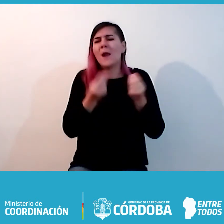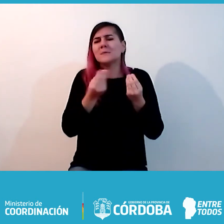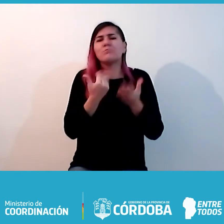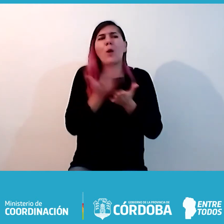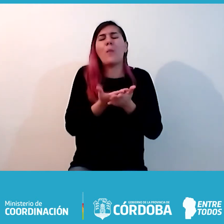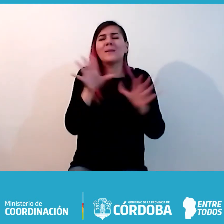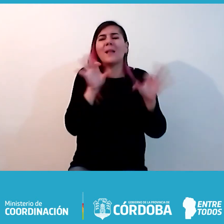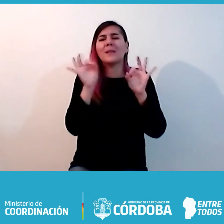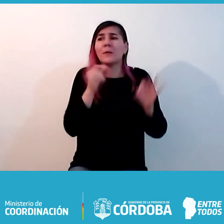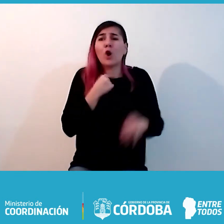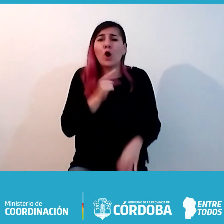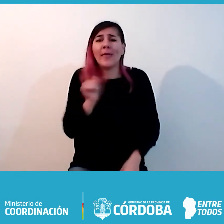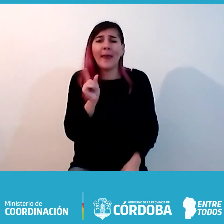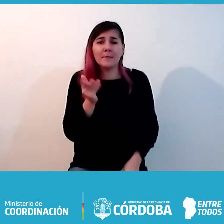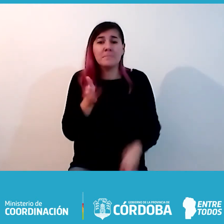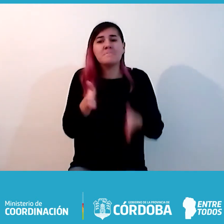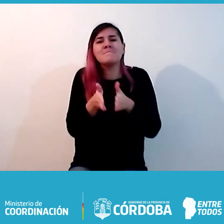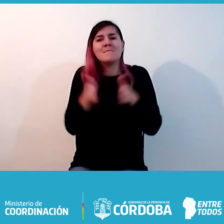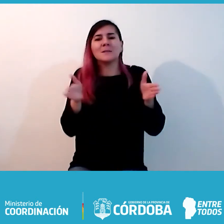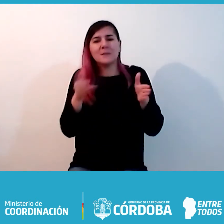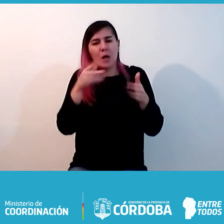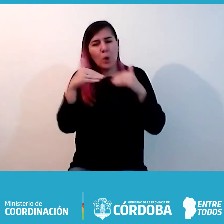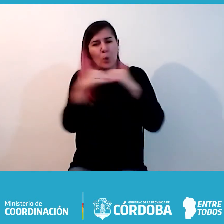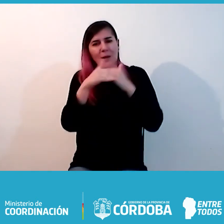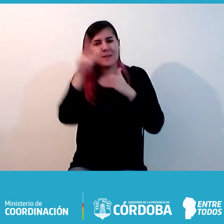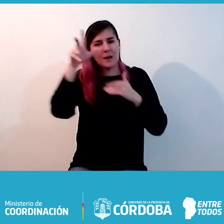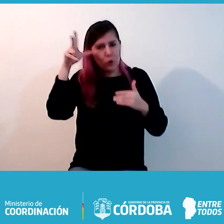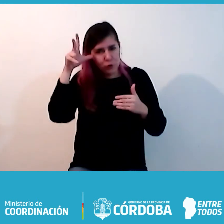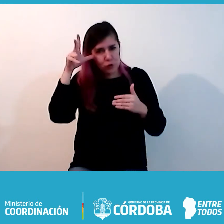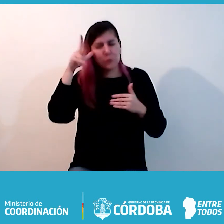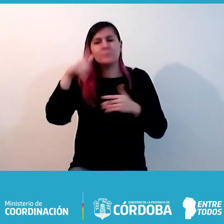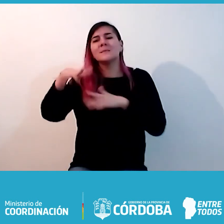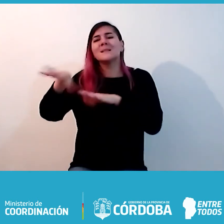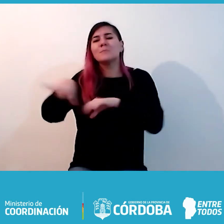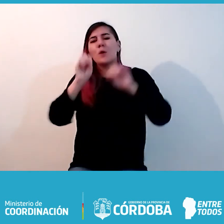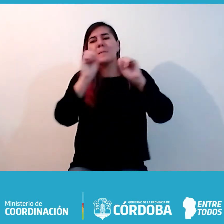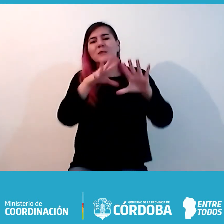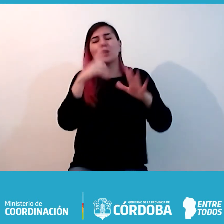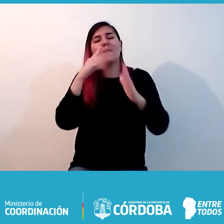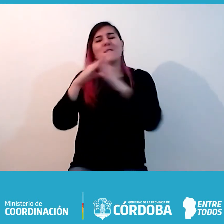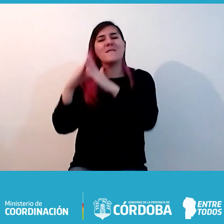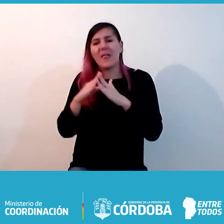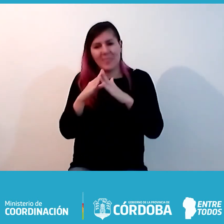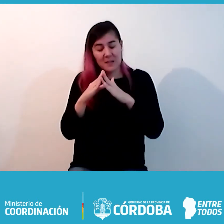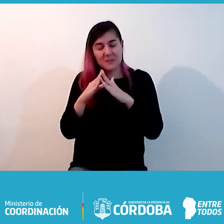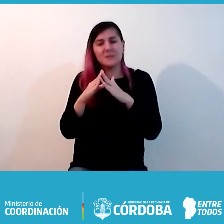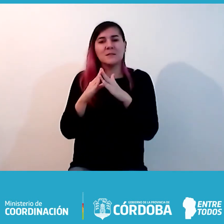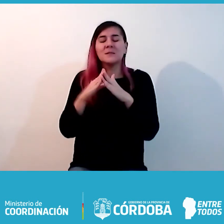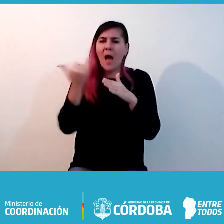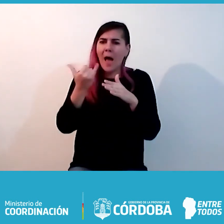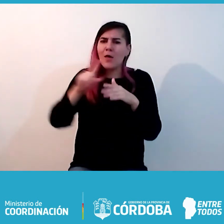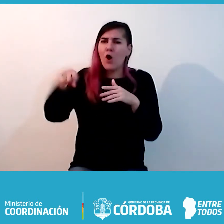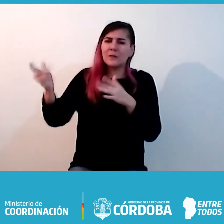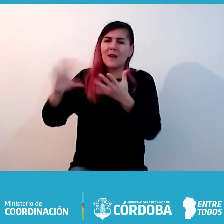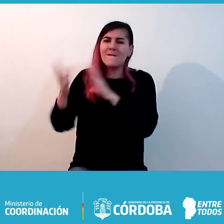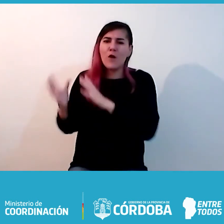para los que no quieren esta traza? Ensanchar la actual traza de la Ruta 38, expropiación de viviendas contiguas. Otros dicen que hay muchas otras